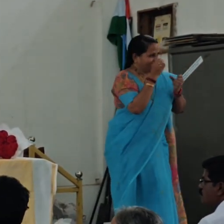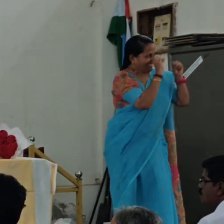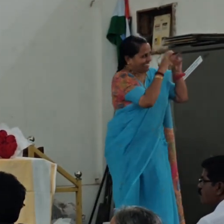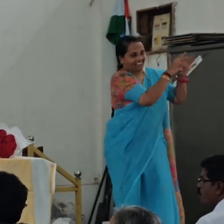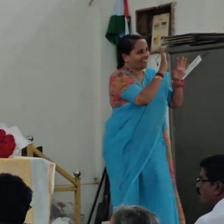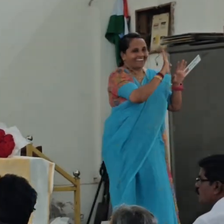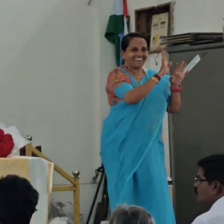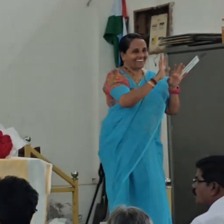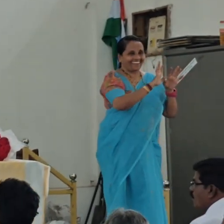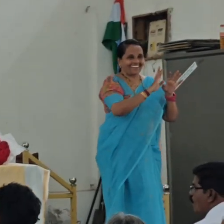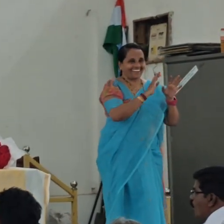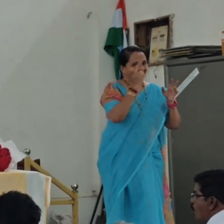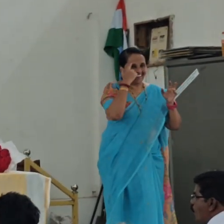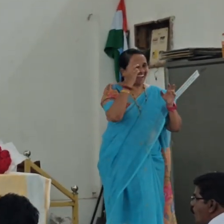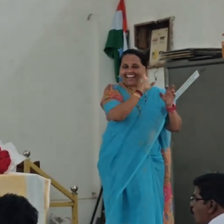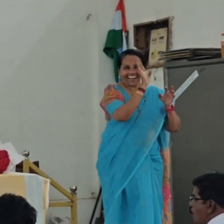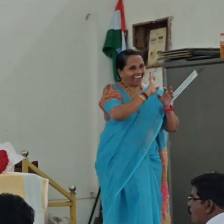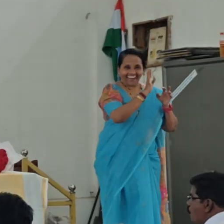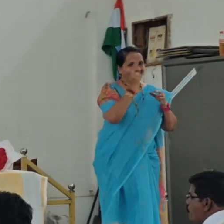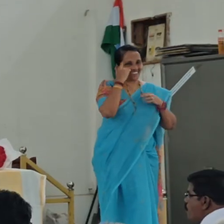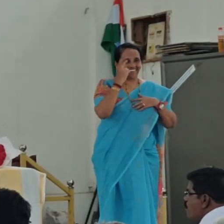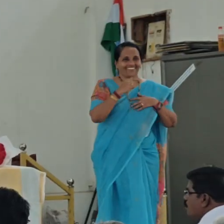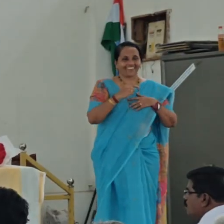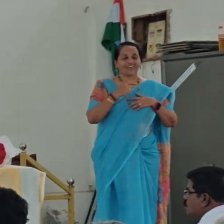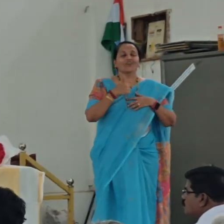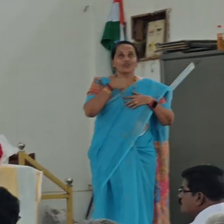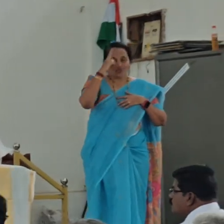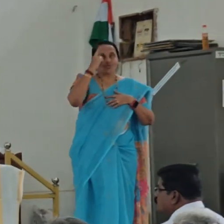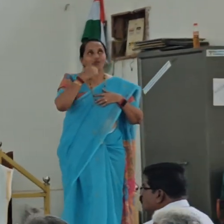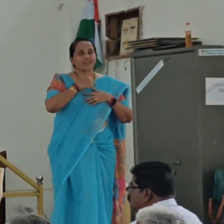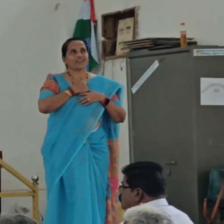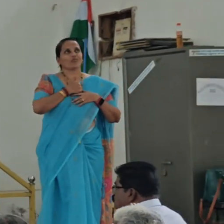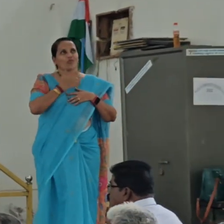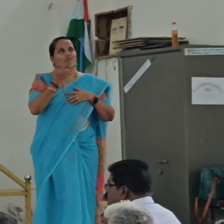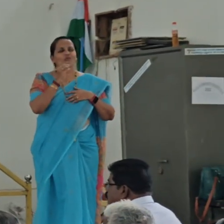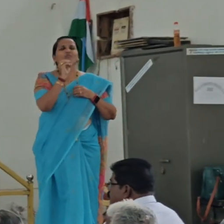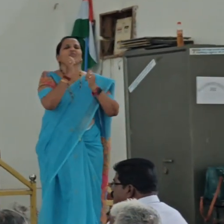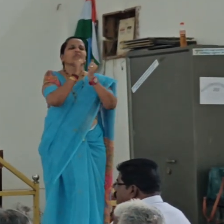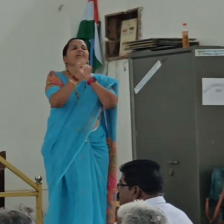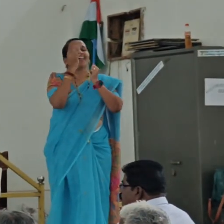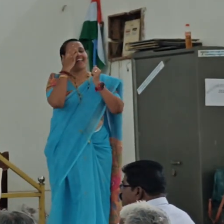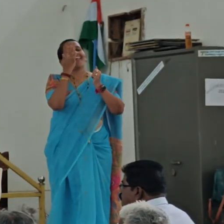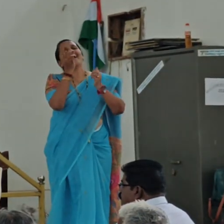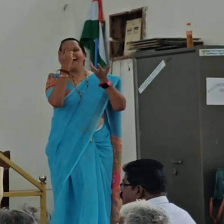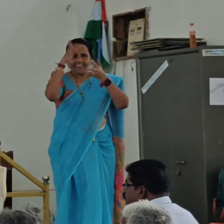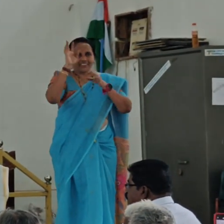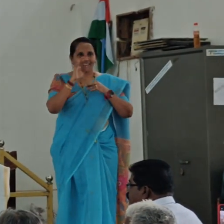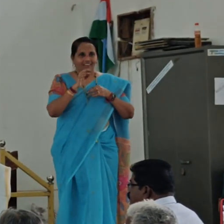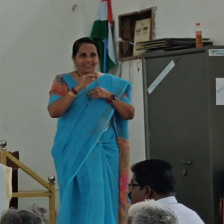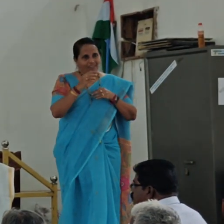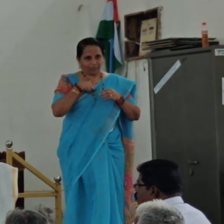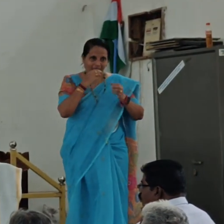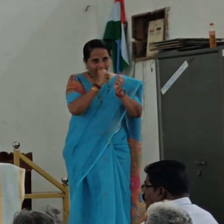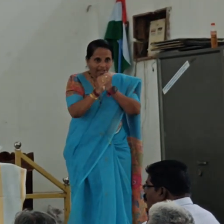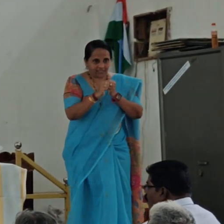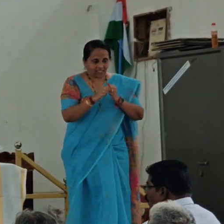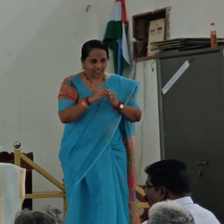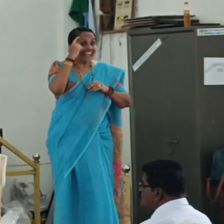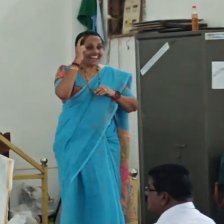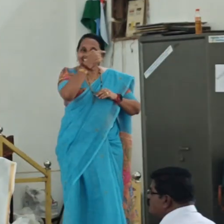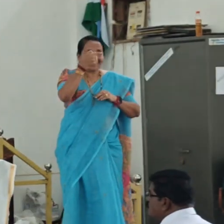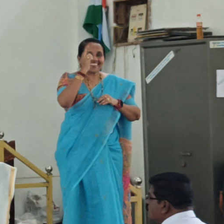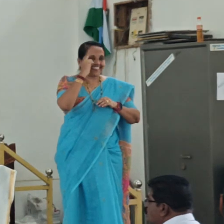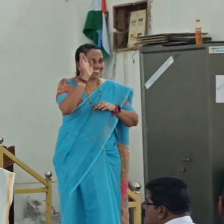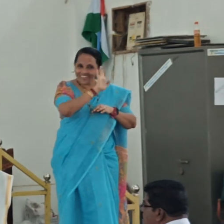మనల్ని గవర్నమెంట్ మీద పంపించిన వాళ్ళని నిందించడం కంటే చిన్న యాక్సిడెంట్తో మనకి ప్రమాదం